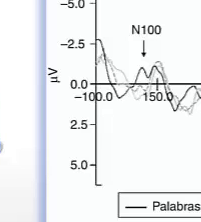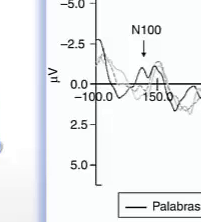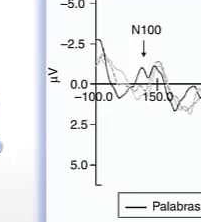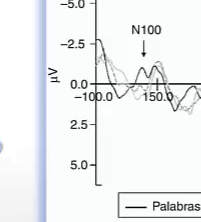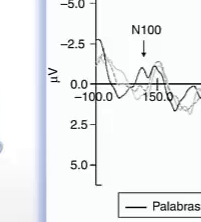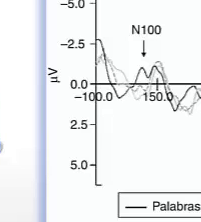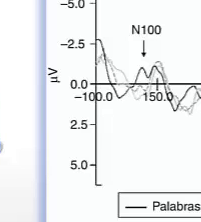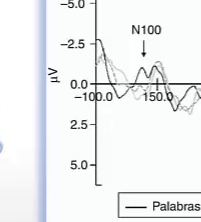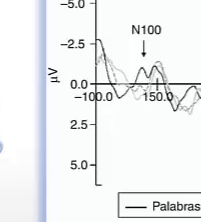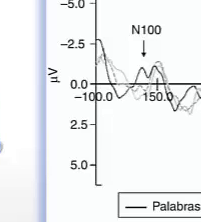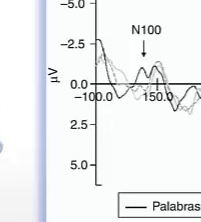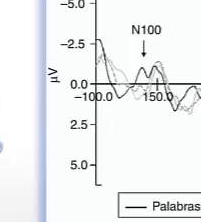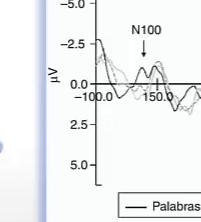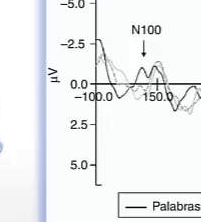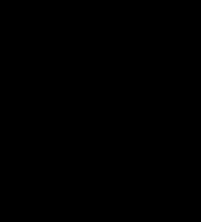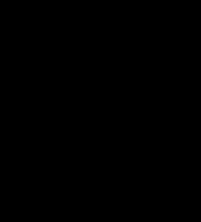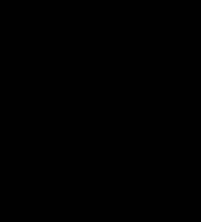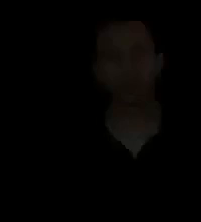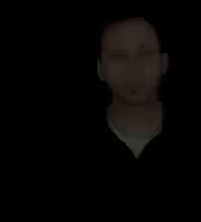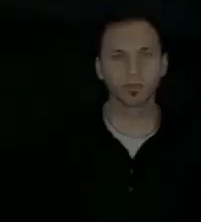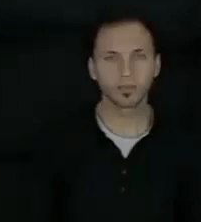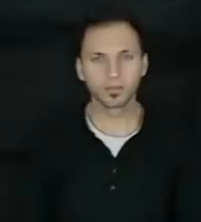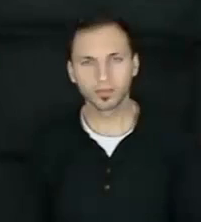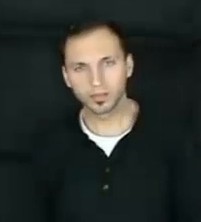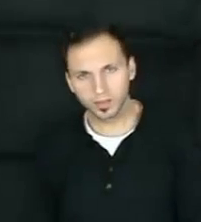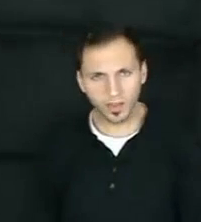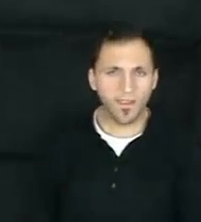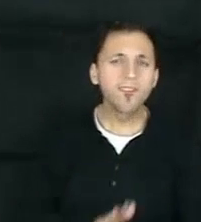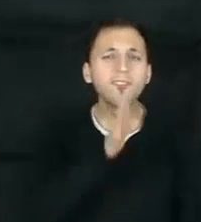diferentes grados de formación lingüística.